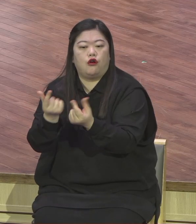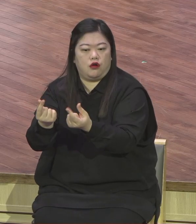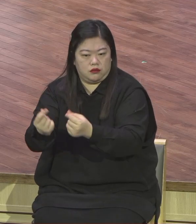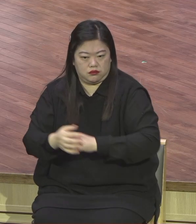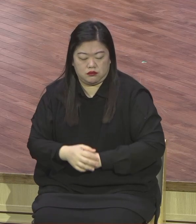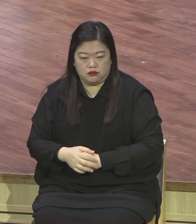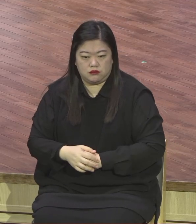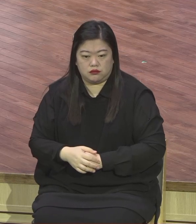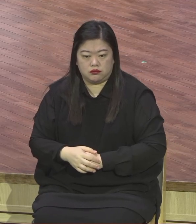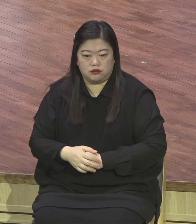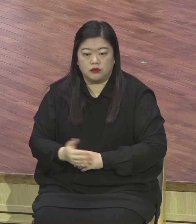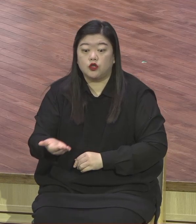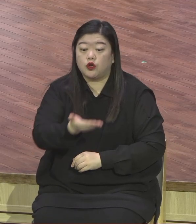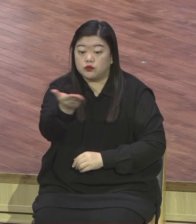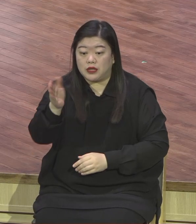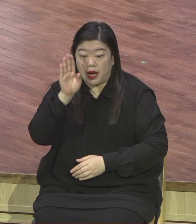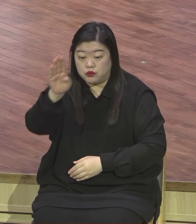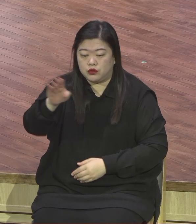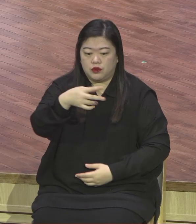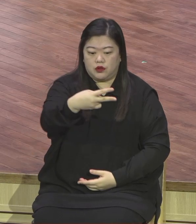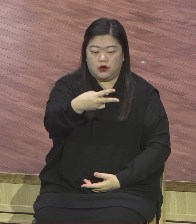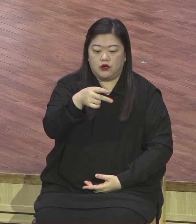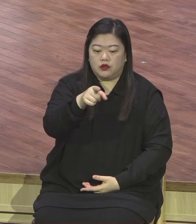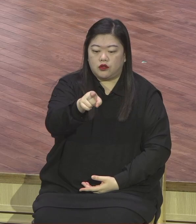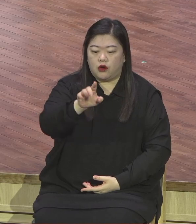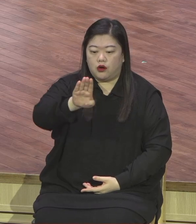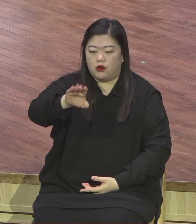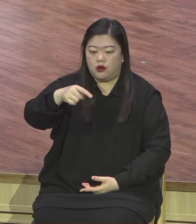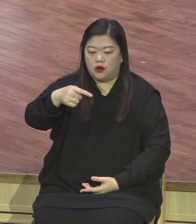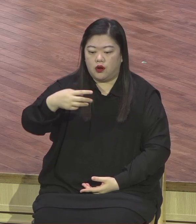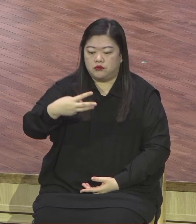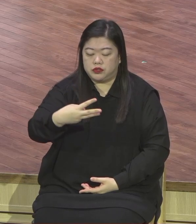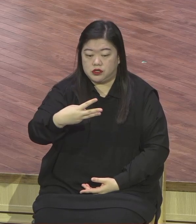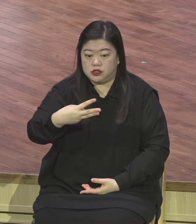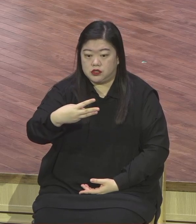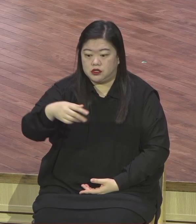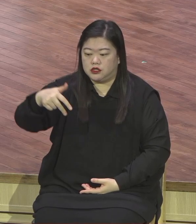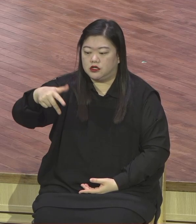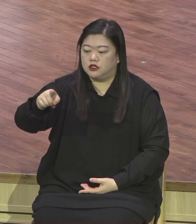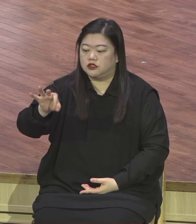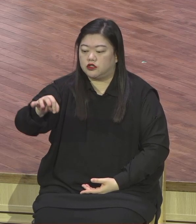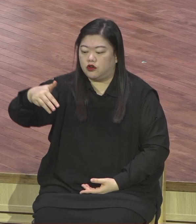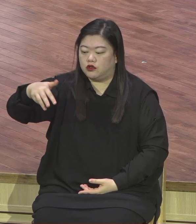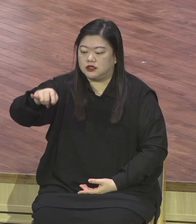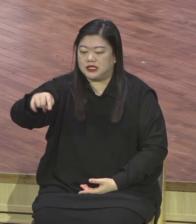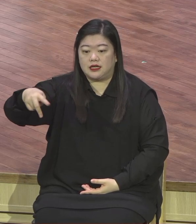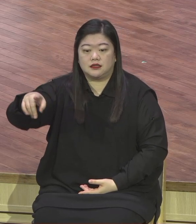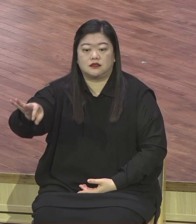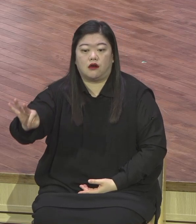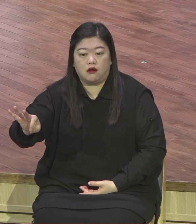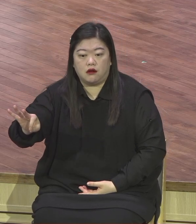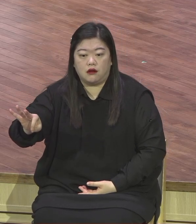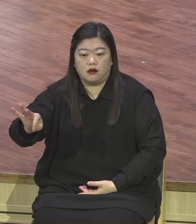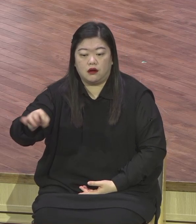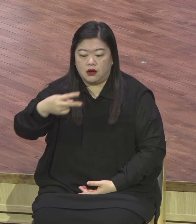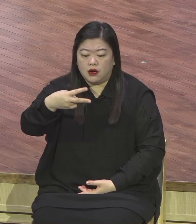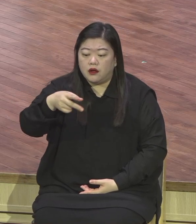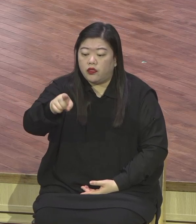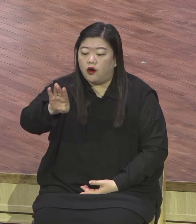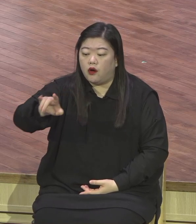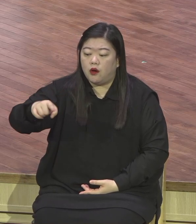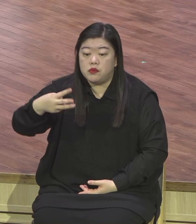뭐냐 그들은 전도자를 돕는다라는 정체성과 함께 나는 전도자를